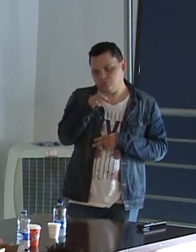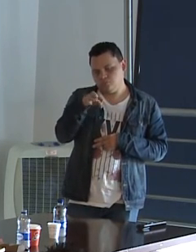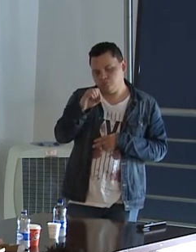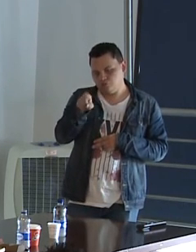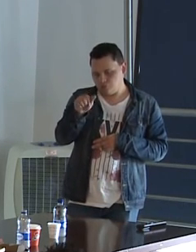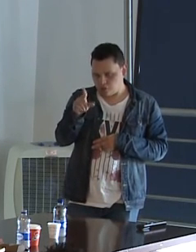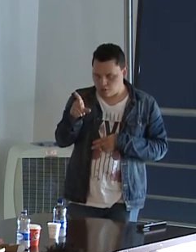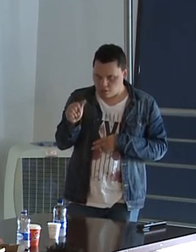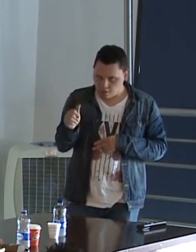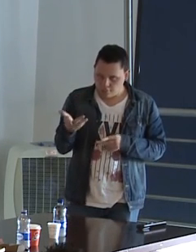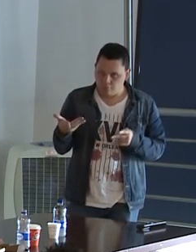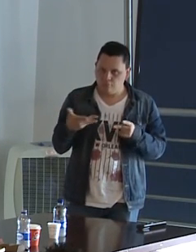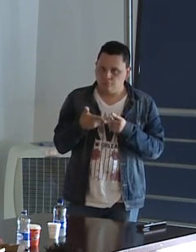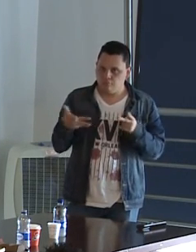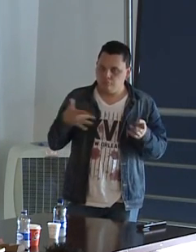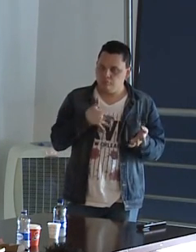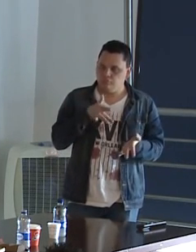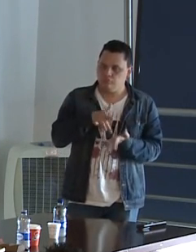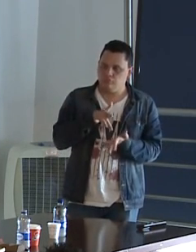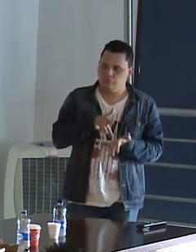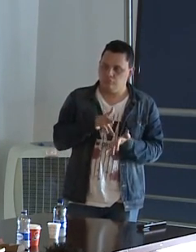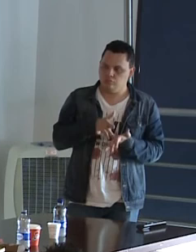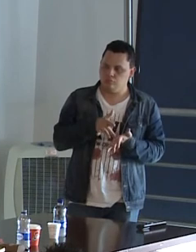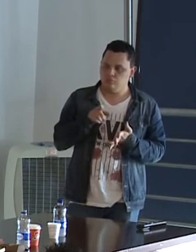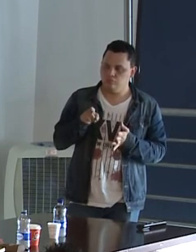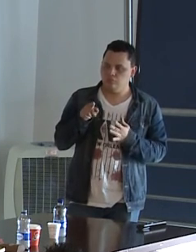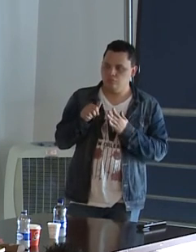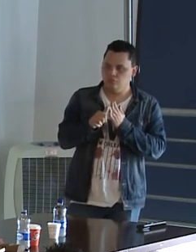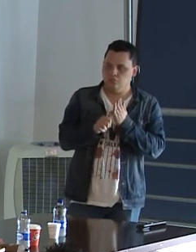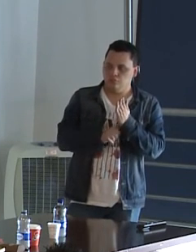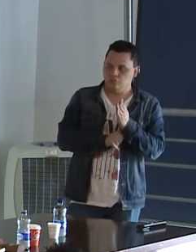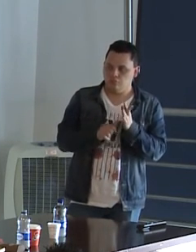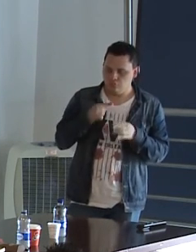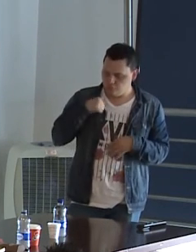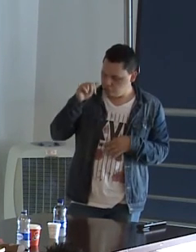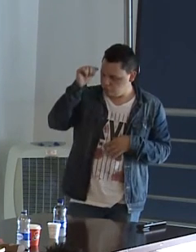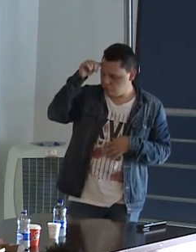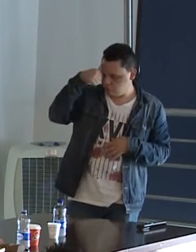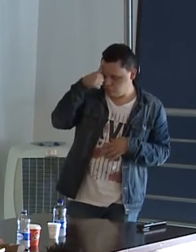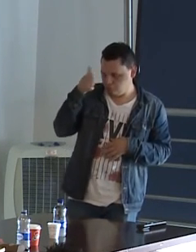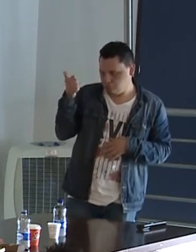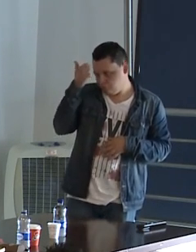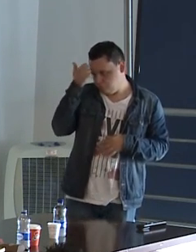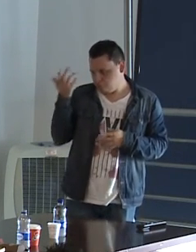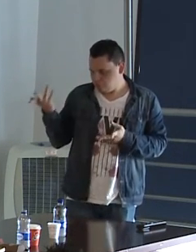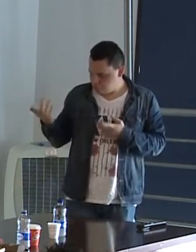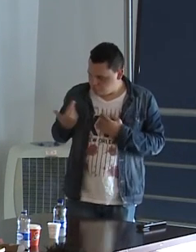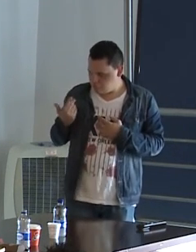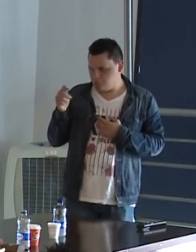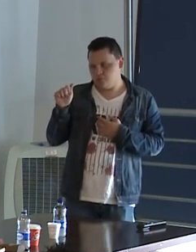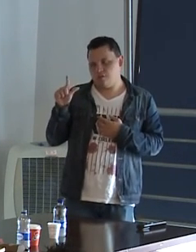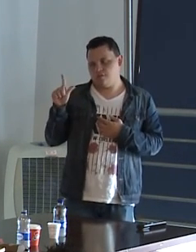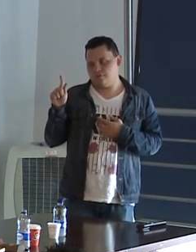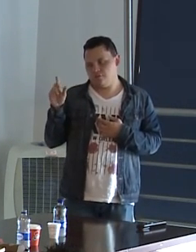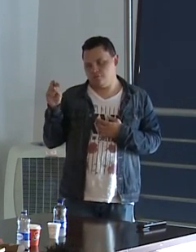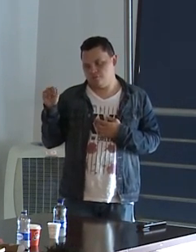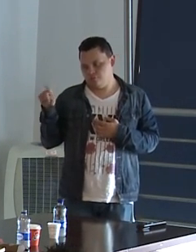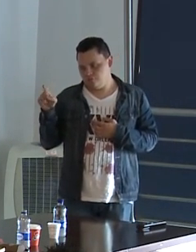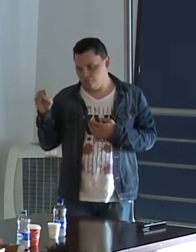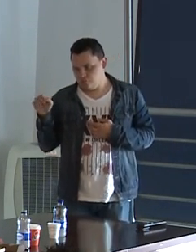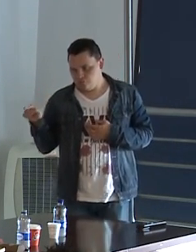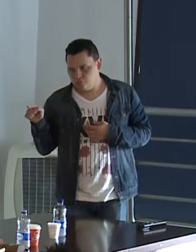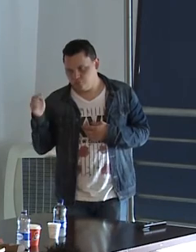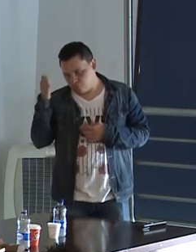los integrantes del programa que nos recordaba el profesor Alfonso, del PRECO,